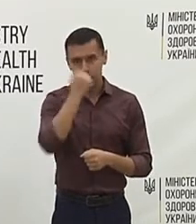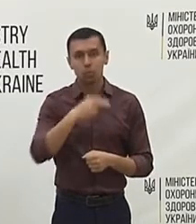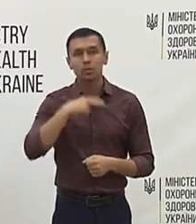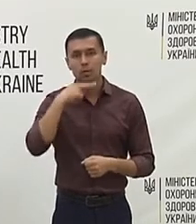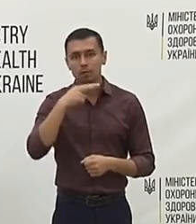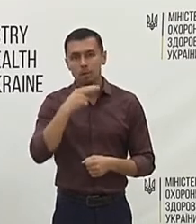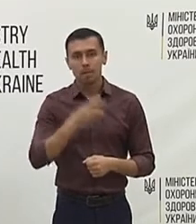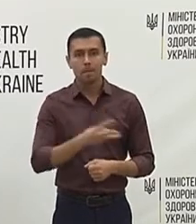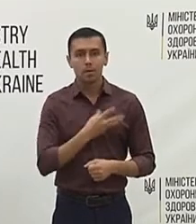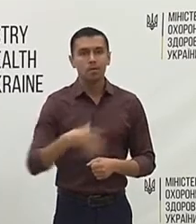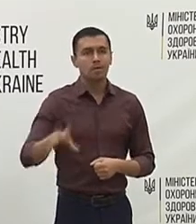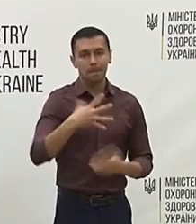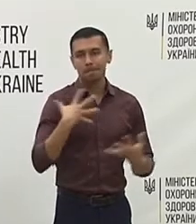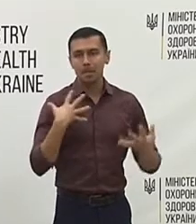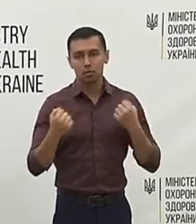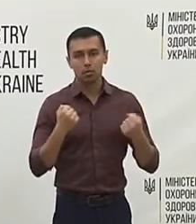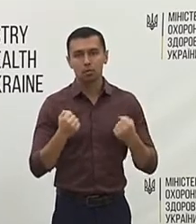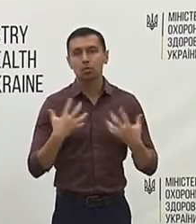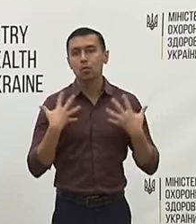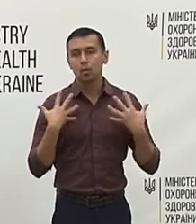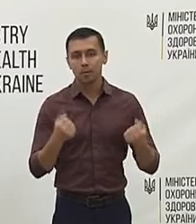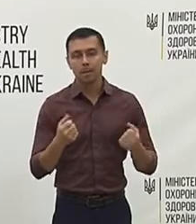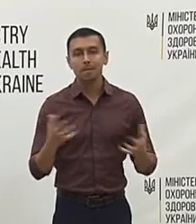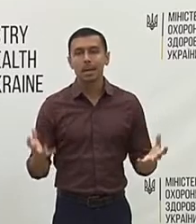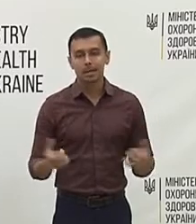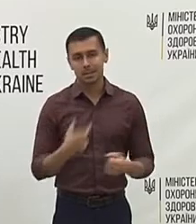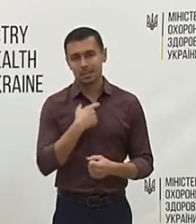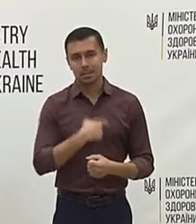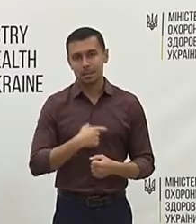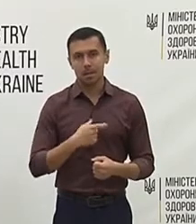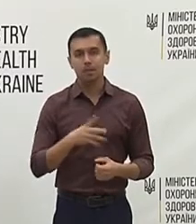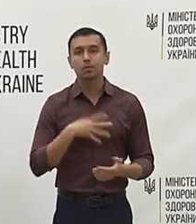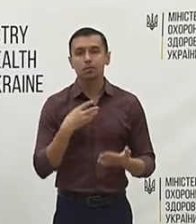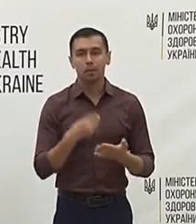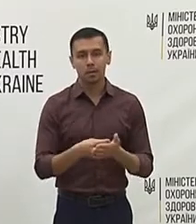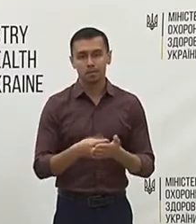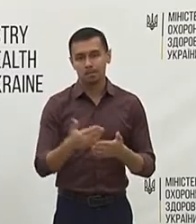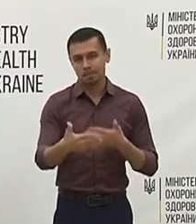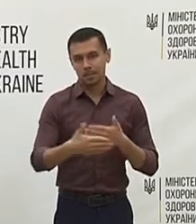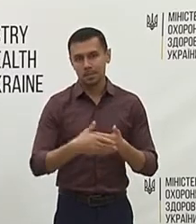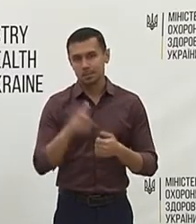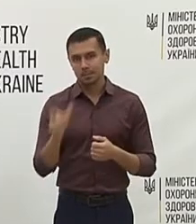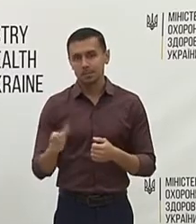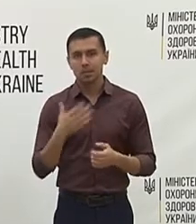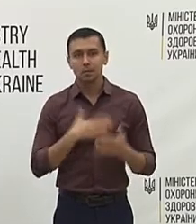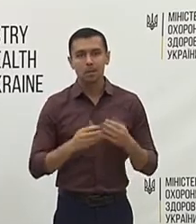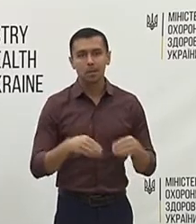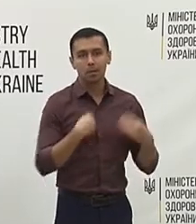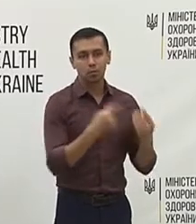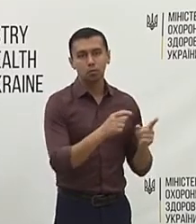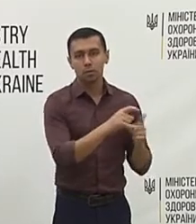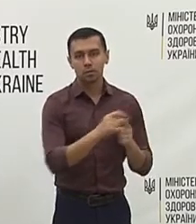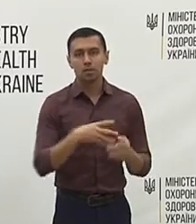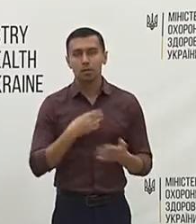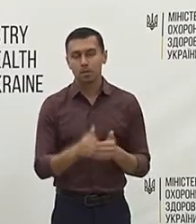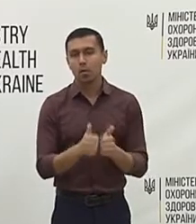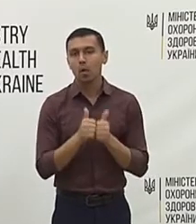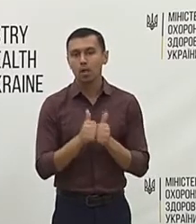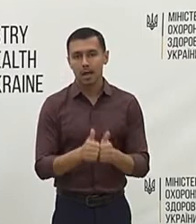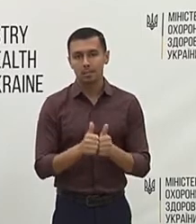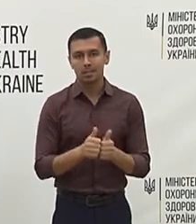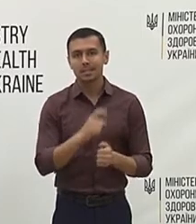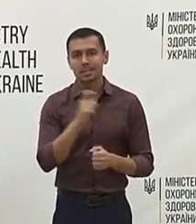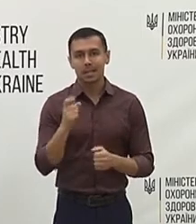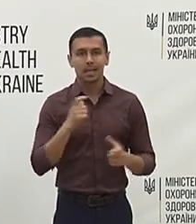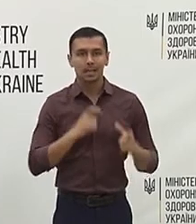увагу, бажаю всім міцного здоров'я. Бережіть себе і своїх близьких. З задоволенням передаю слово своїм колегам